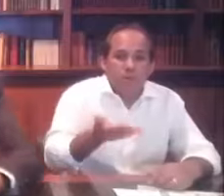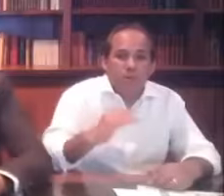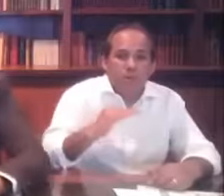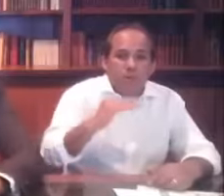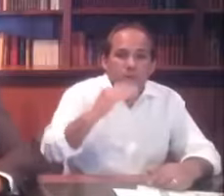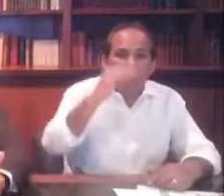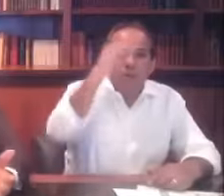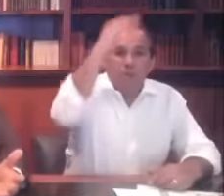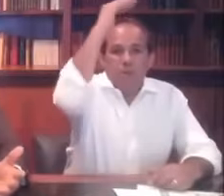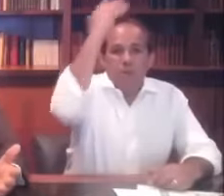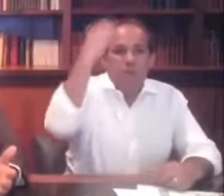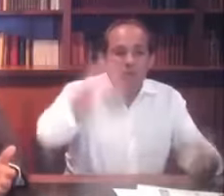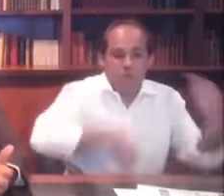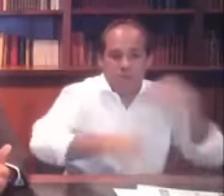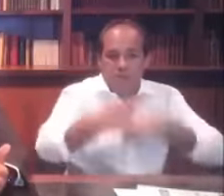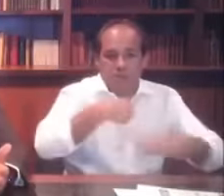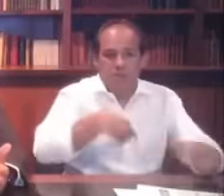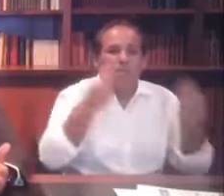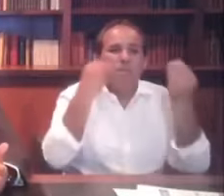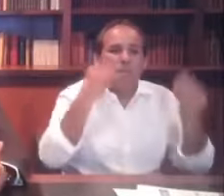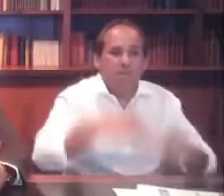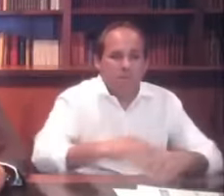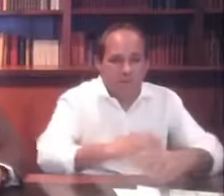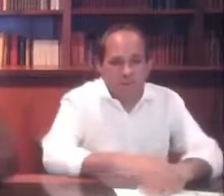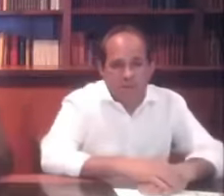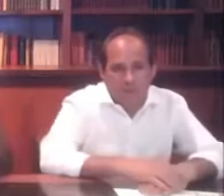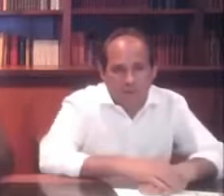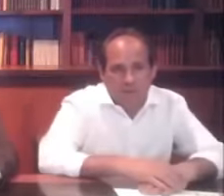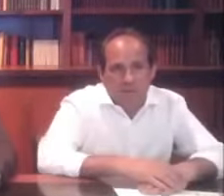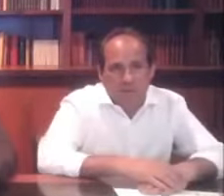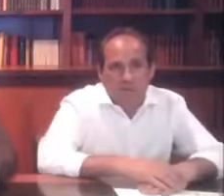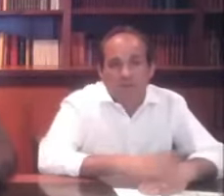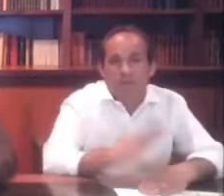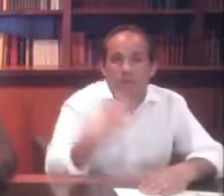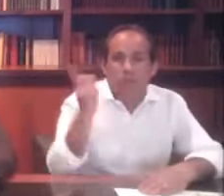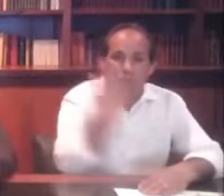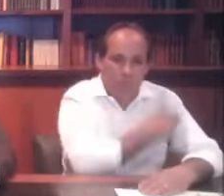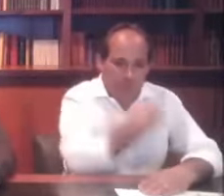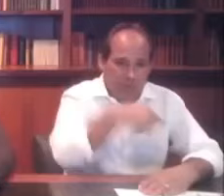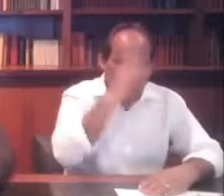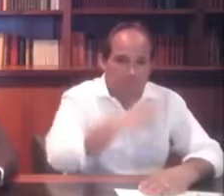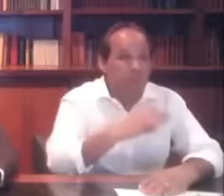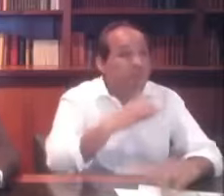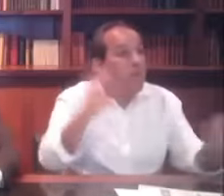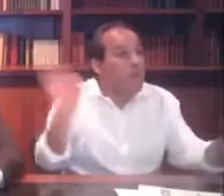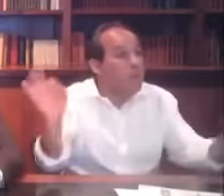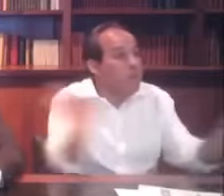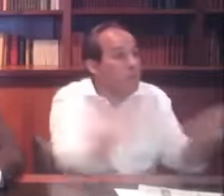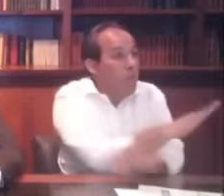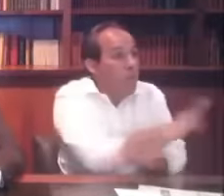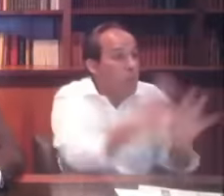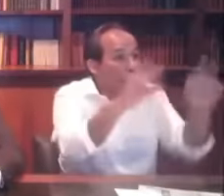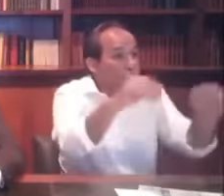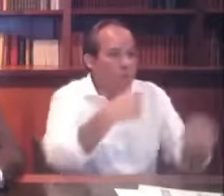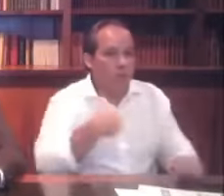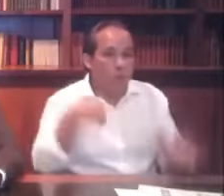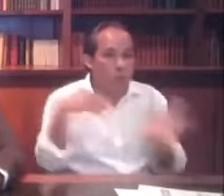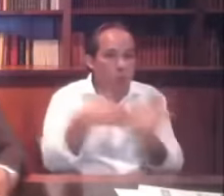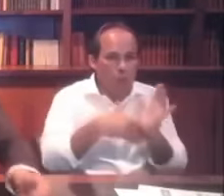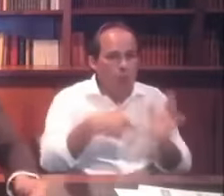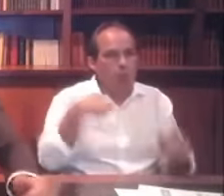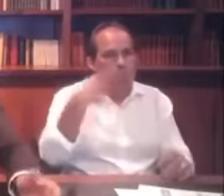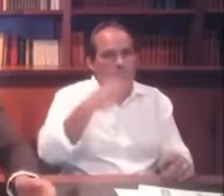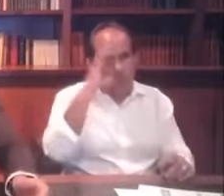a essa efetividade. Para que eu vou tomar? Tá? Agora, todo mundo já tomou vacina no Brasil? Porque todo mundo tomar, eu vou decidir o meu futuro aí.